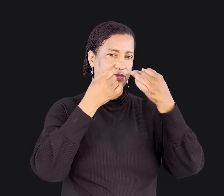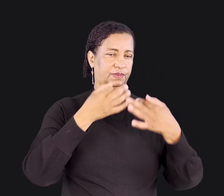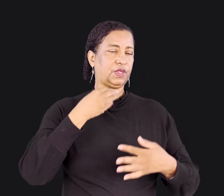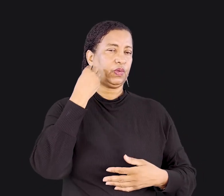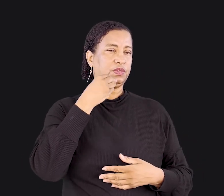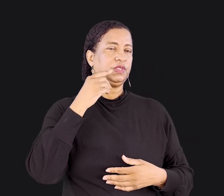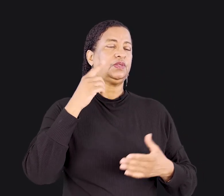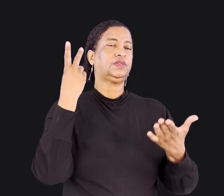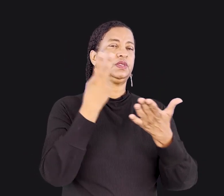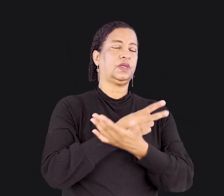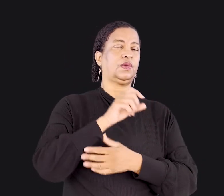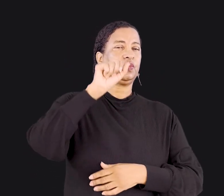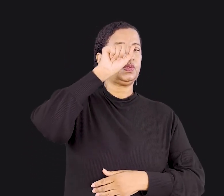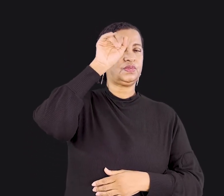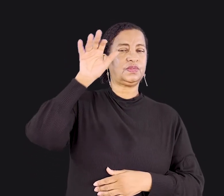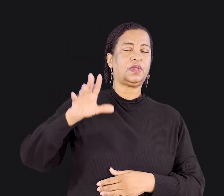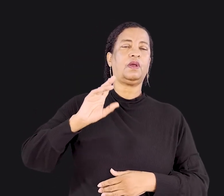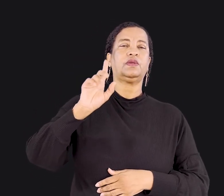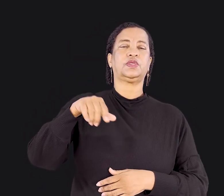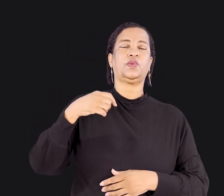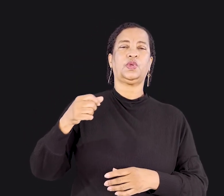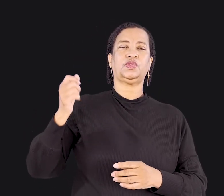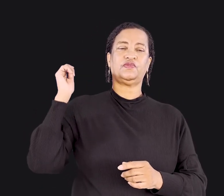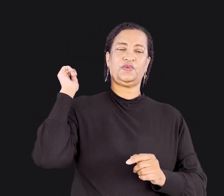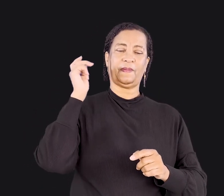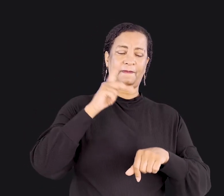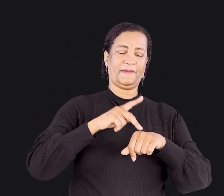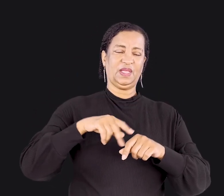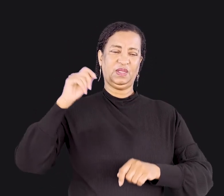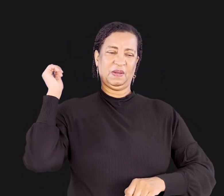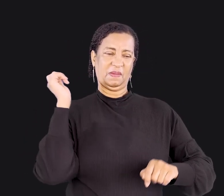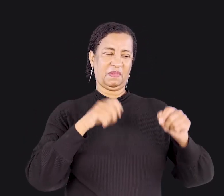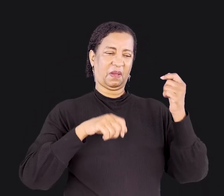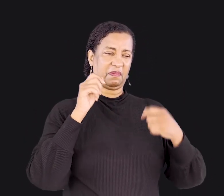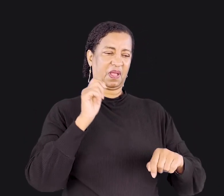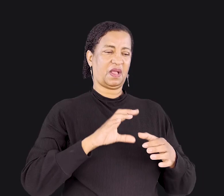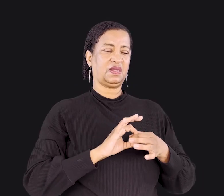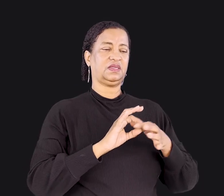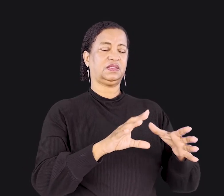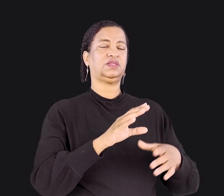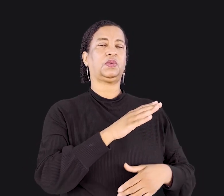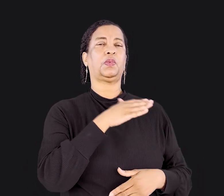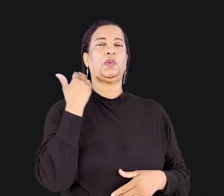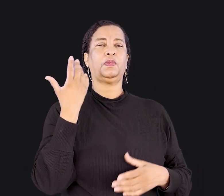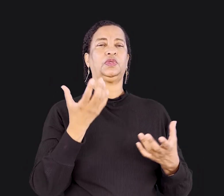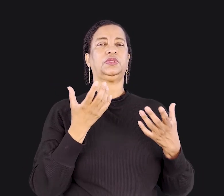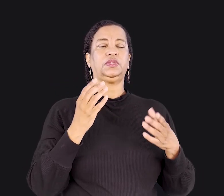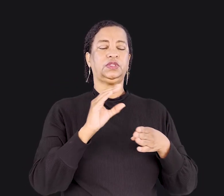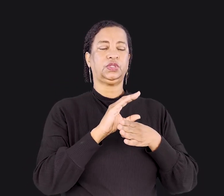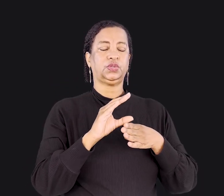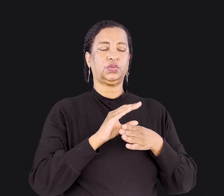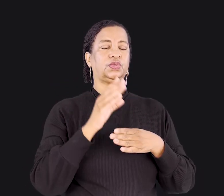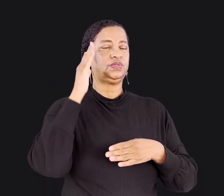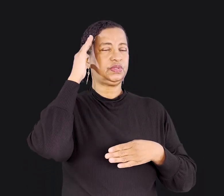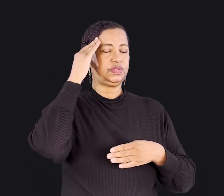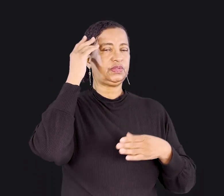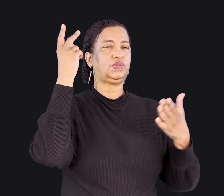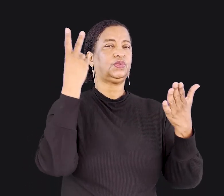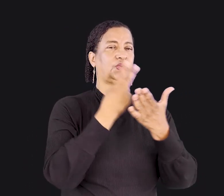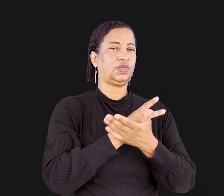Ásia, quando foi apedrejado e deixado como morto em Listra. Ele queria que os coríntios entendessem o que ele tinha passado na Ásia